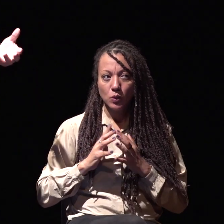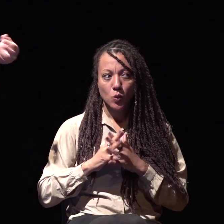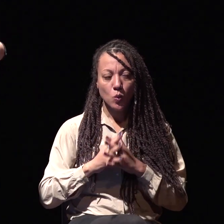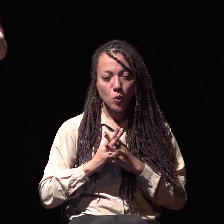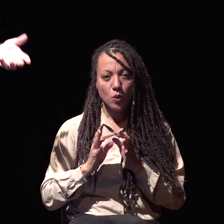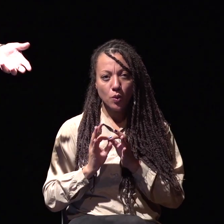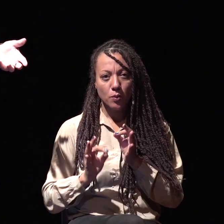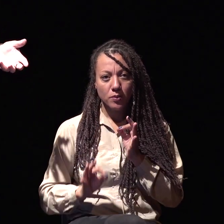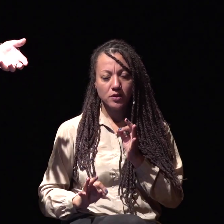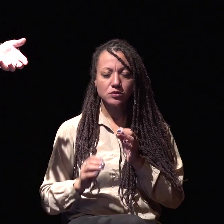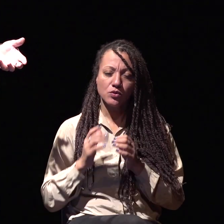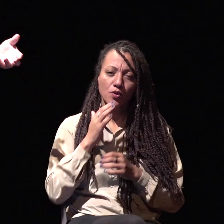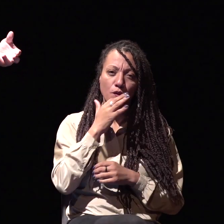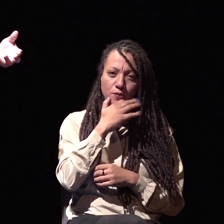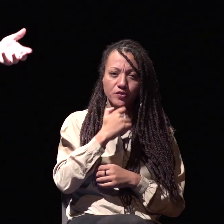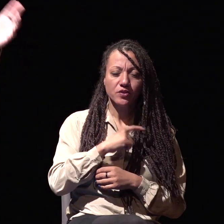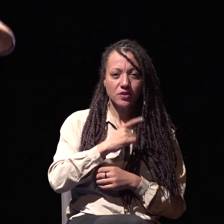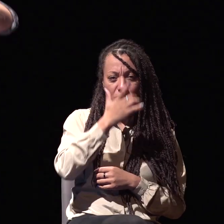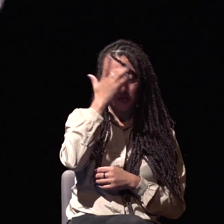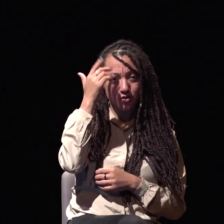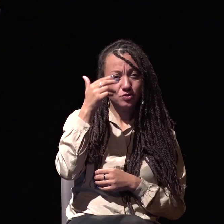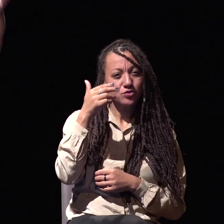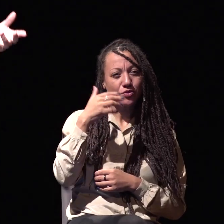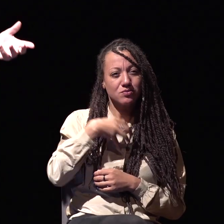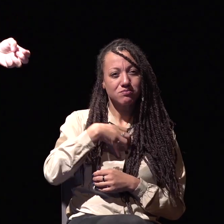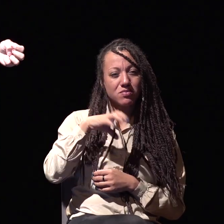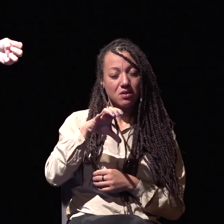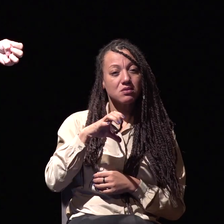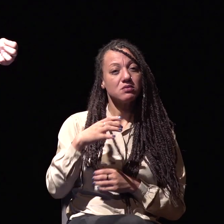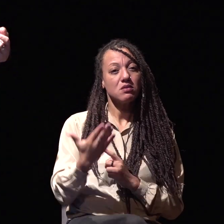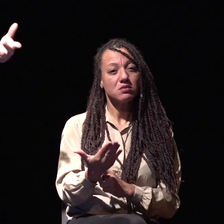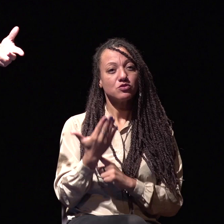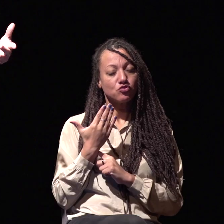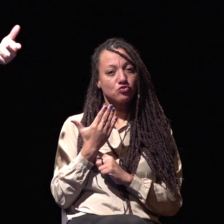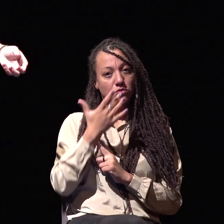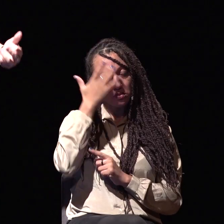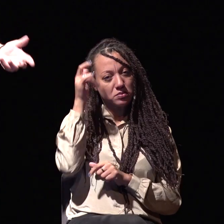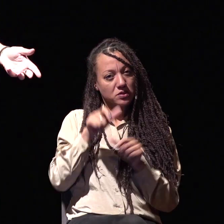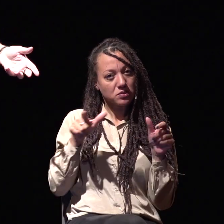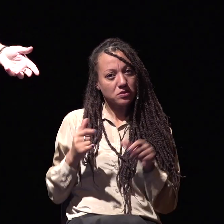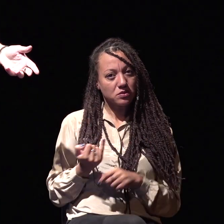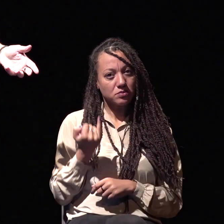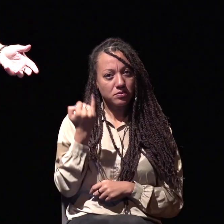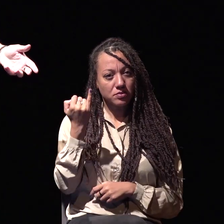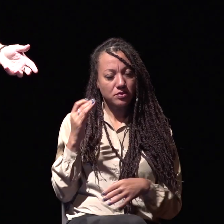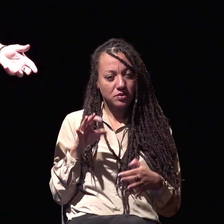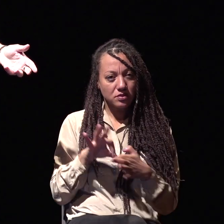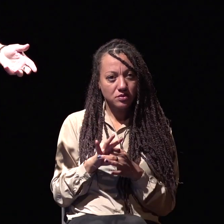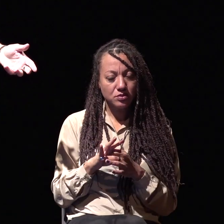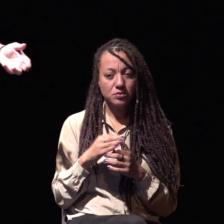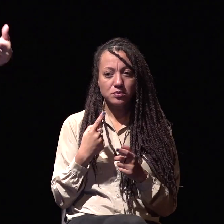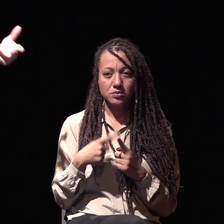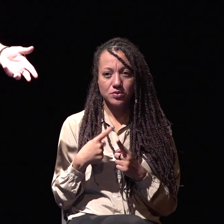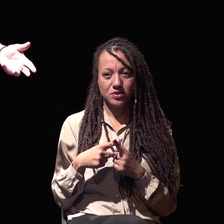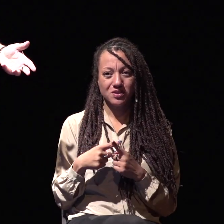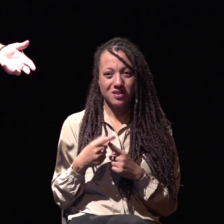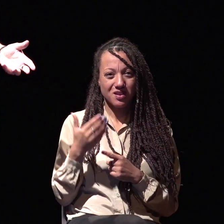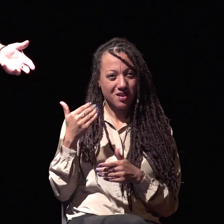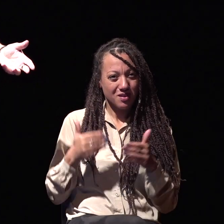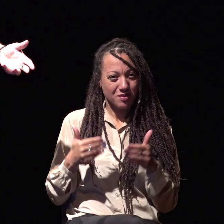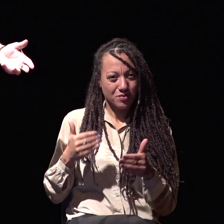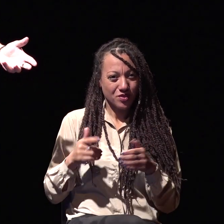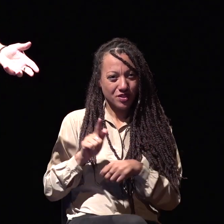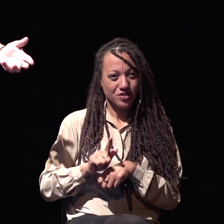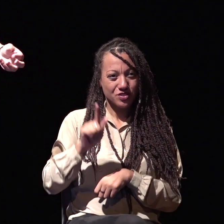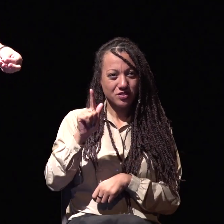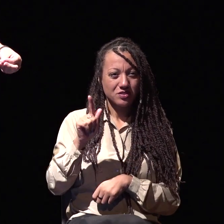isso ela teve apoio de algumas pessoas importantes da Bahia, não só a mentalidade, vamos dizer, vigente a partir do que era a gestão da